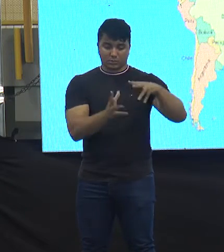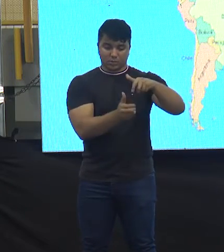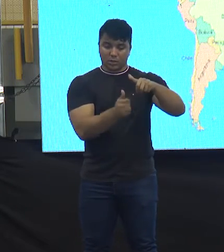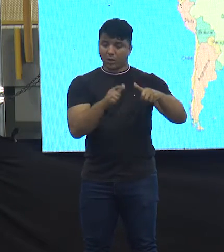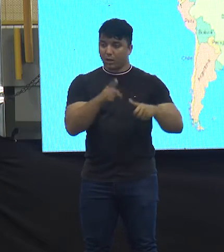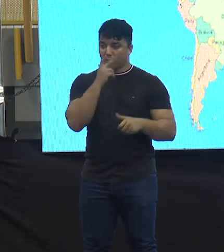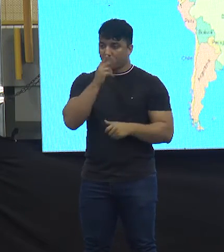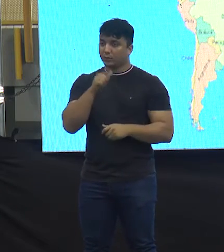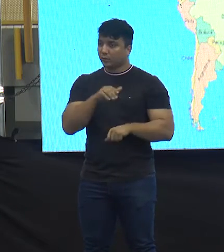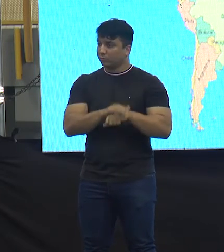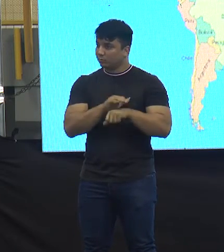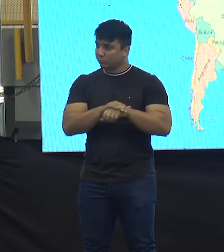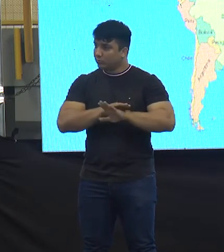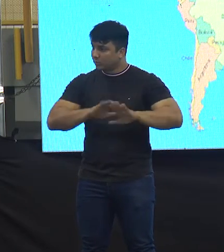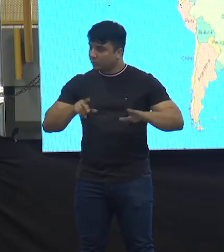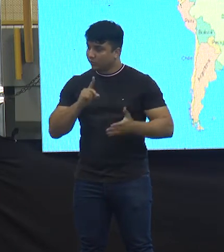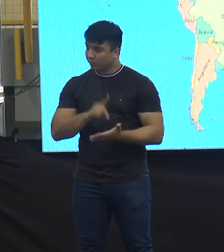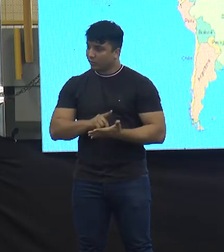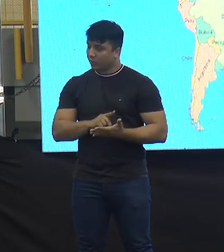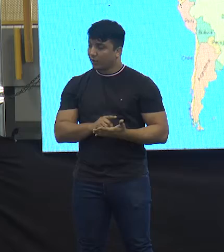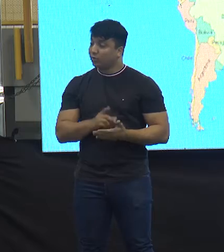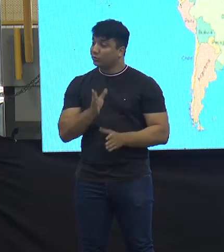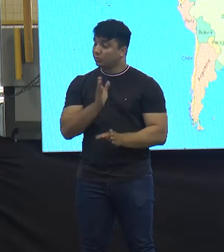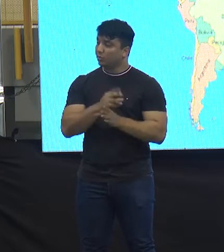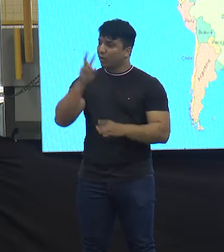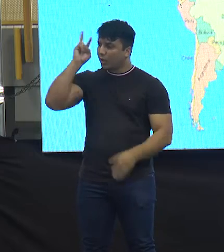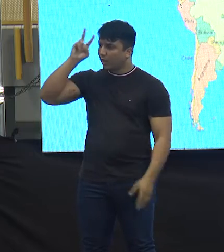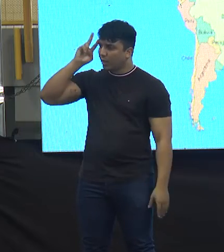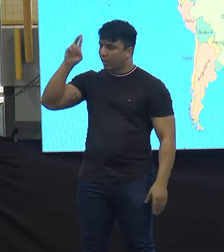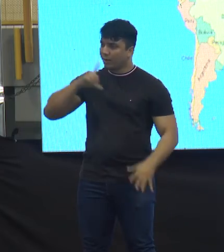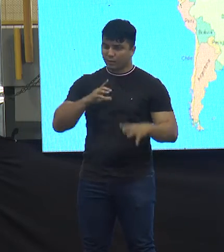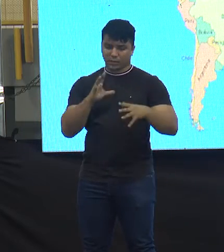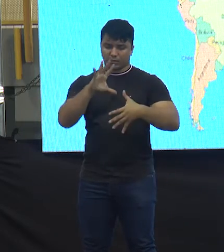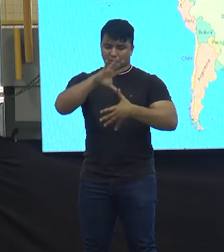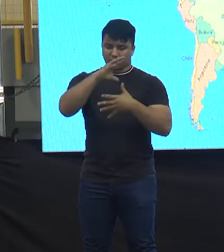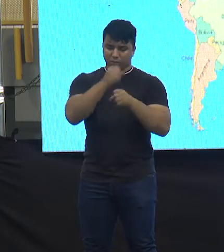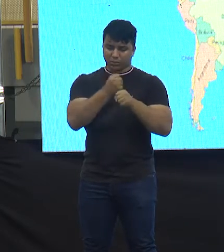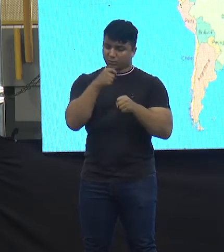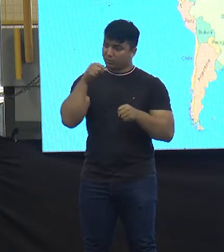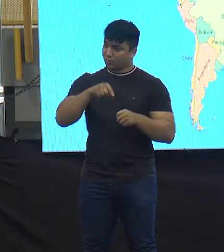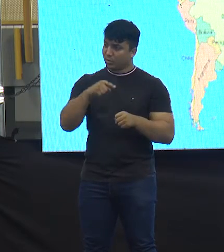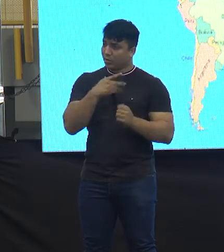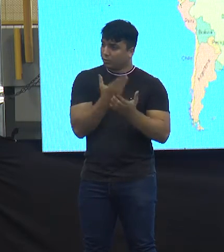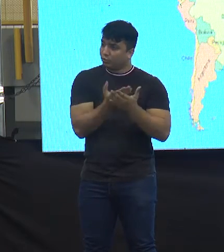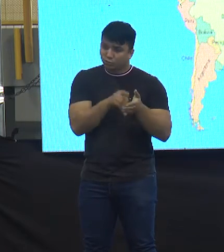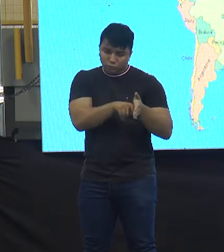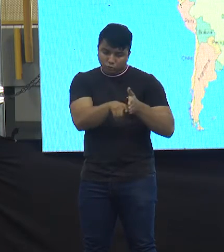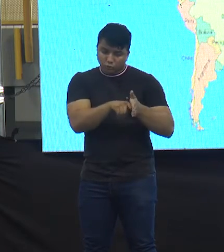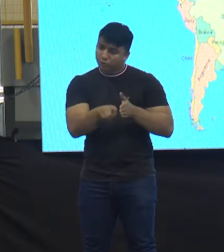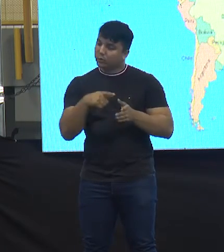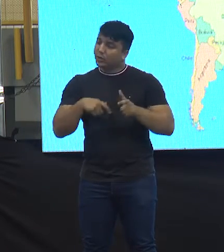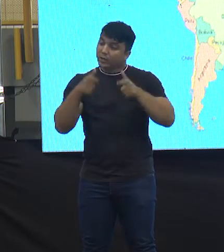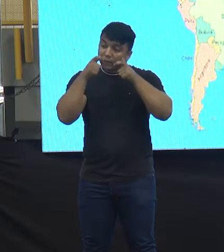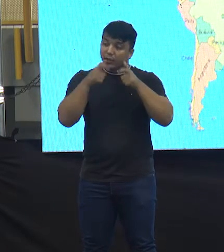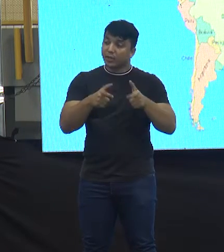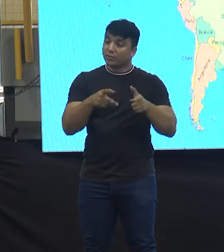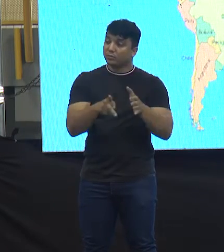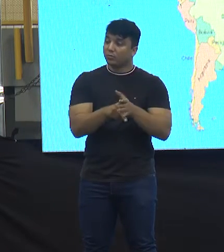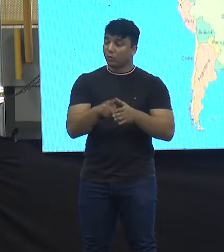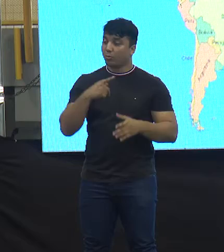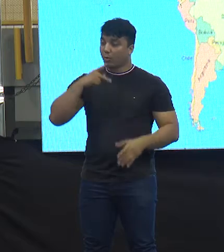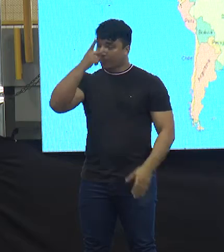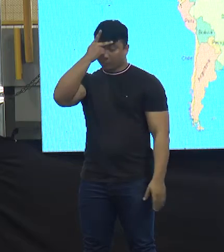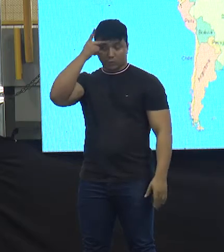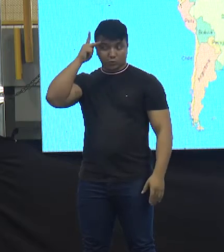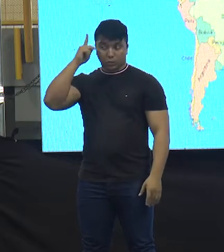ela é proposital. Lembra que a cartografia, muitas vezes, ela representa os interesses